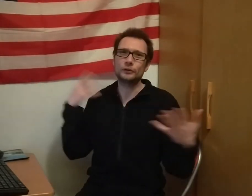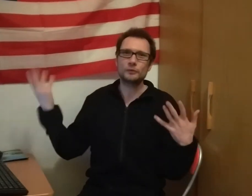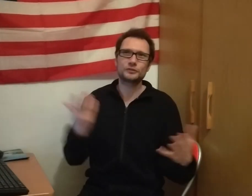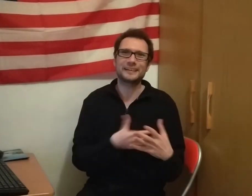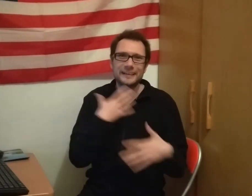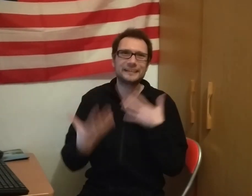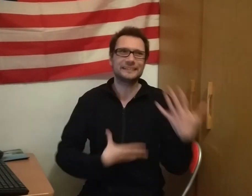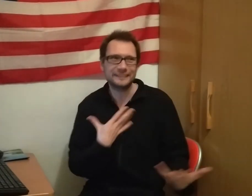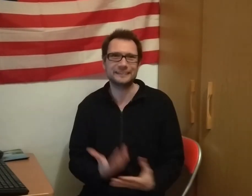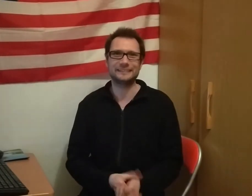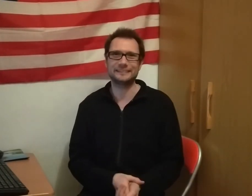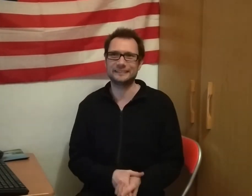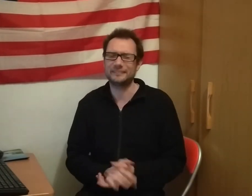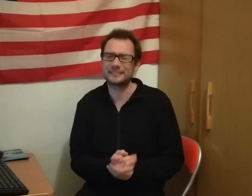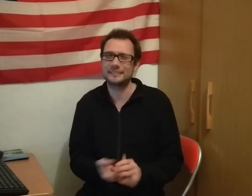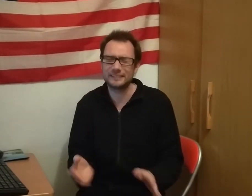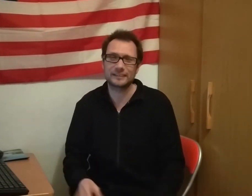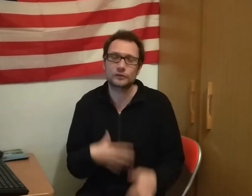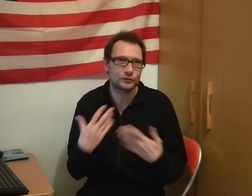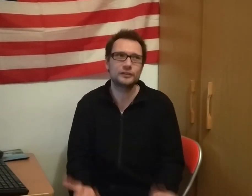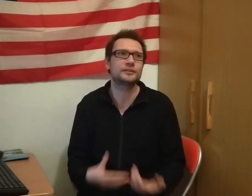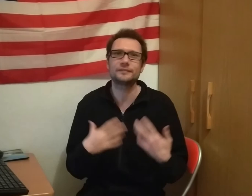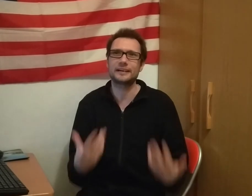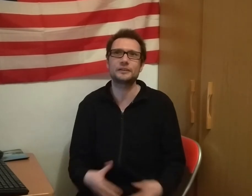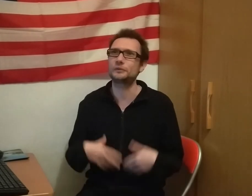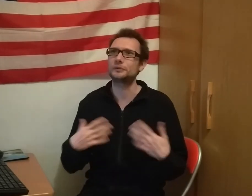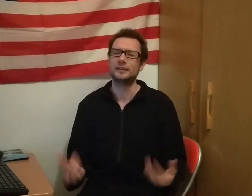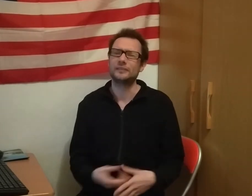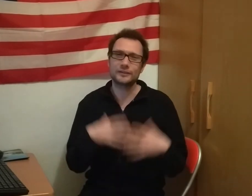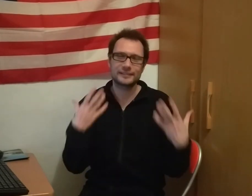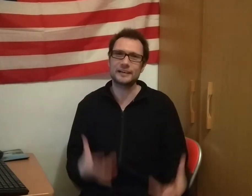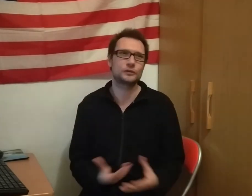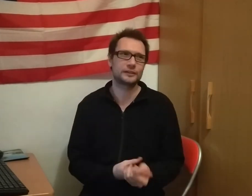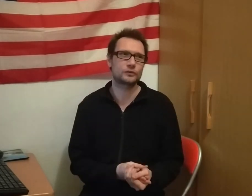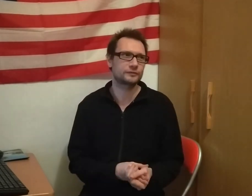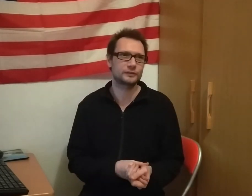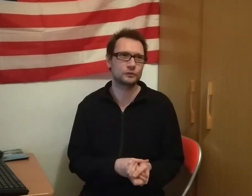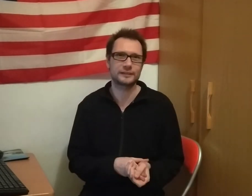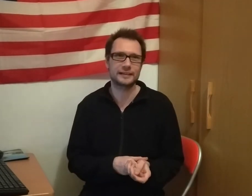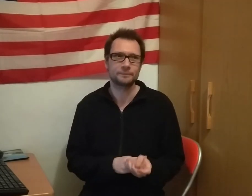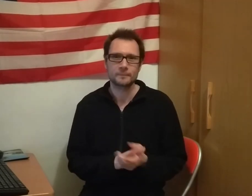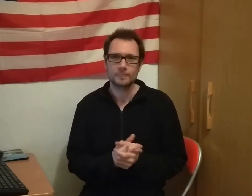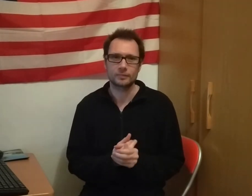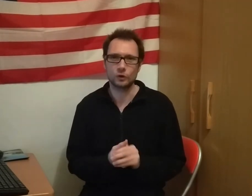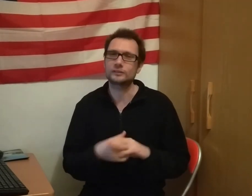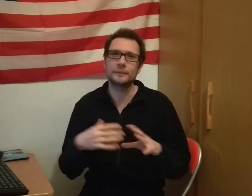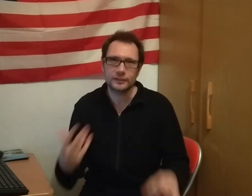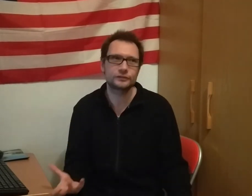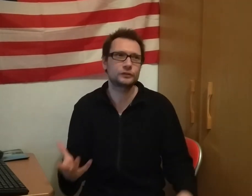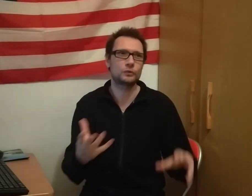¿no? Me gustaría a ver si de verdad consigo este verano o este año encontrar otra habitación o